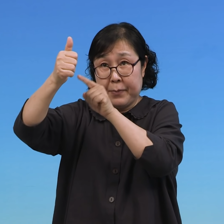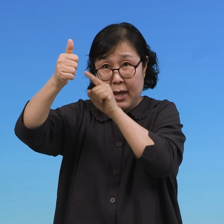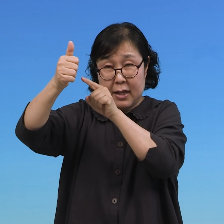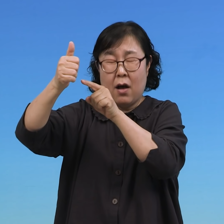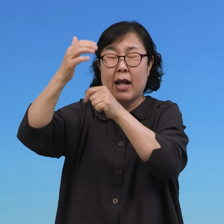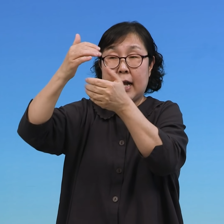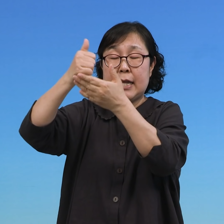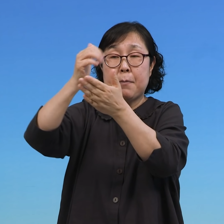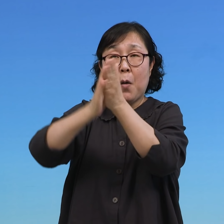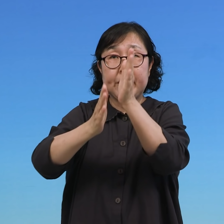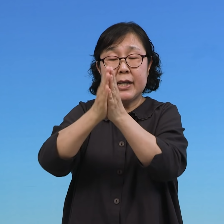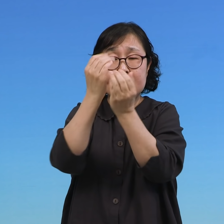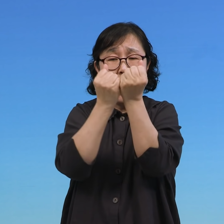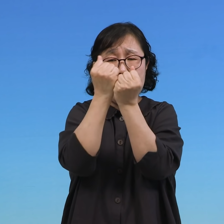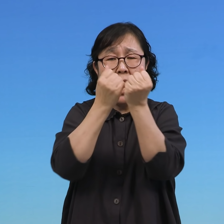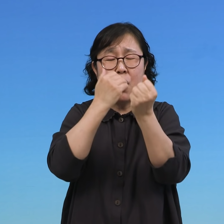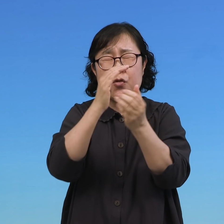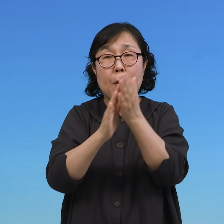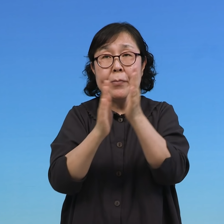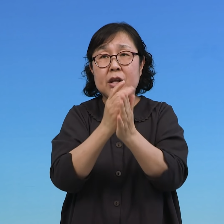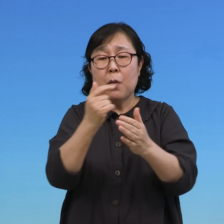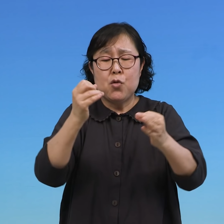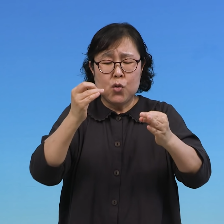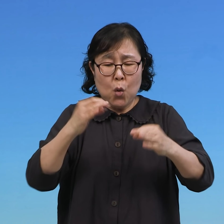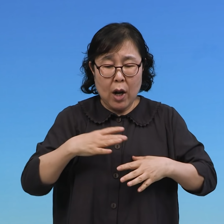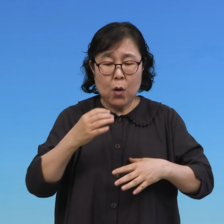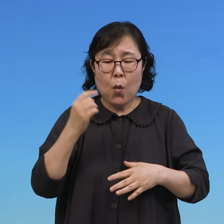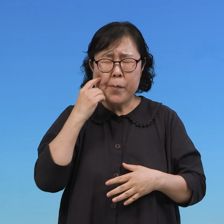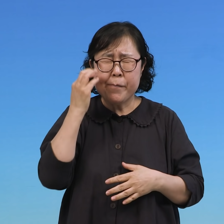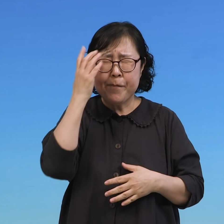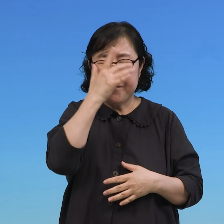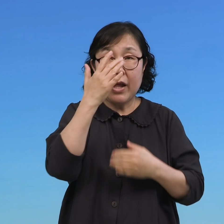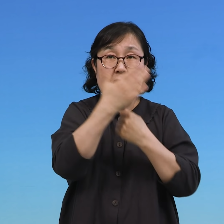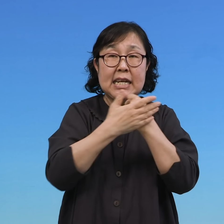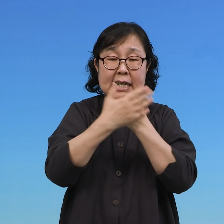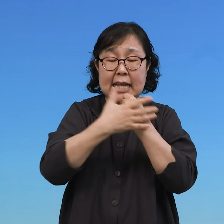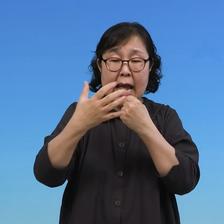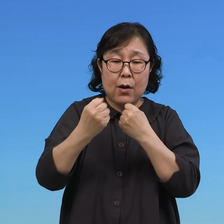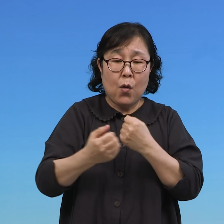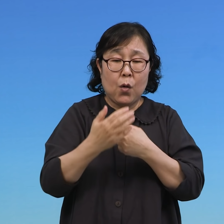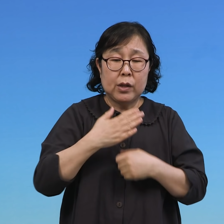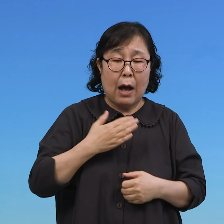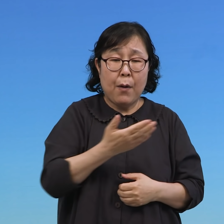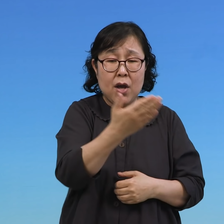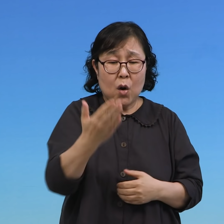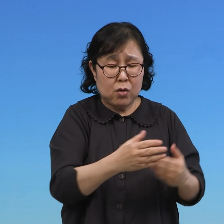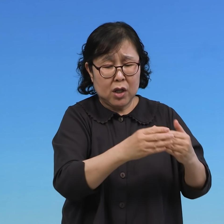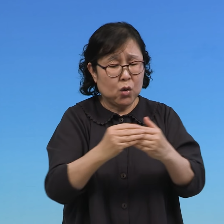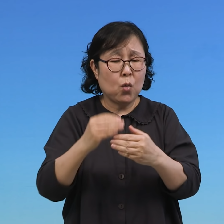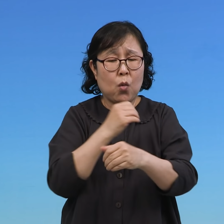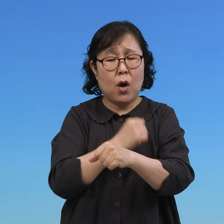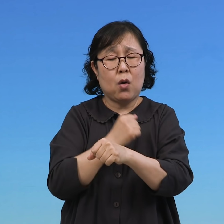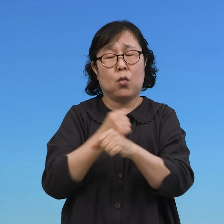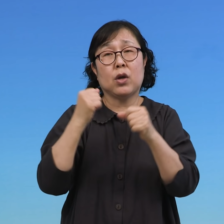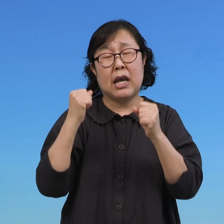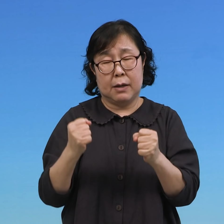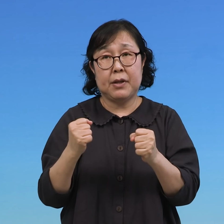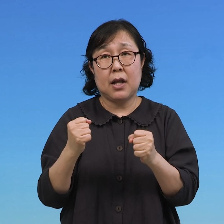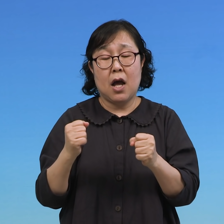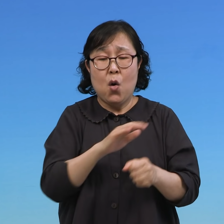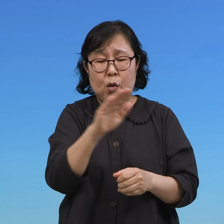없이는 설명할 수 없는 너무나 놀랍고 아름다운 은혜로 저와 여러분을 인도하시고 계세요.